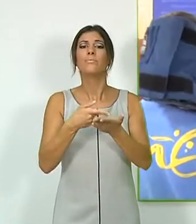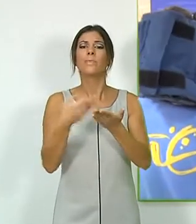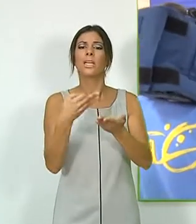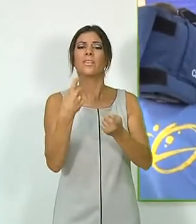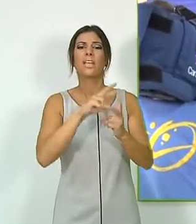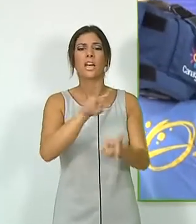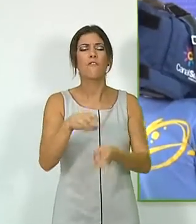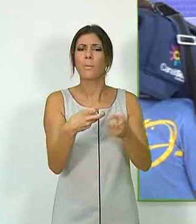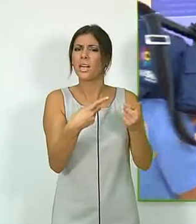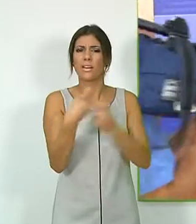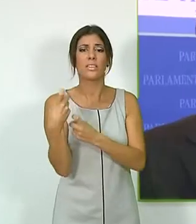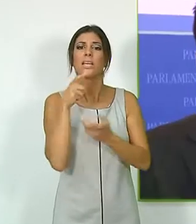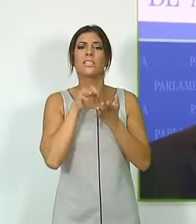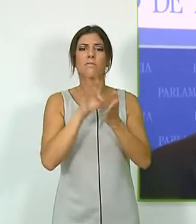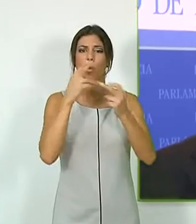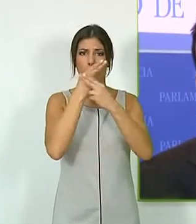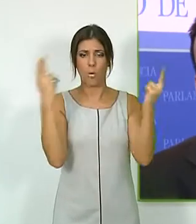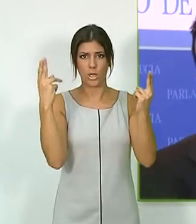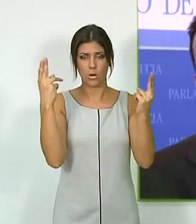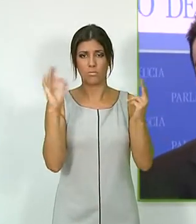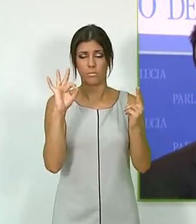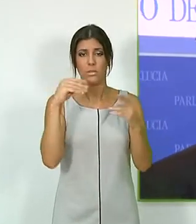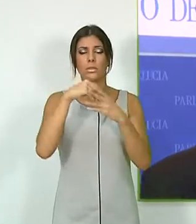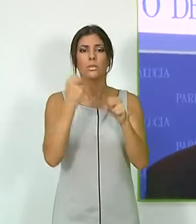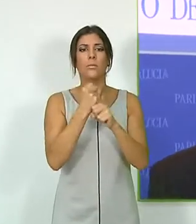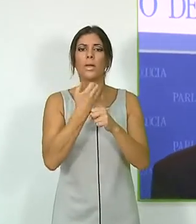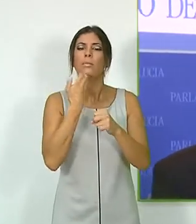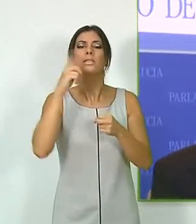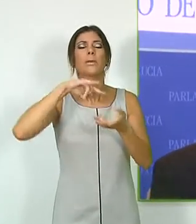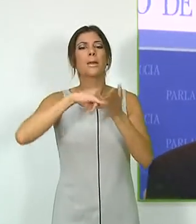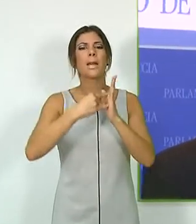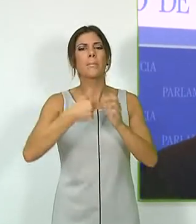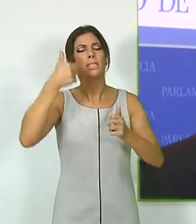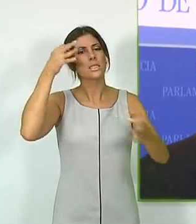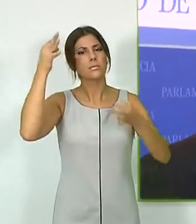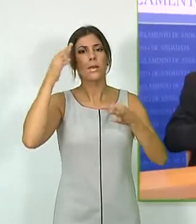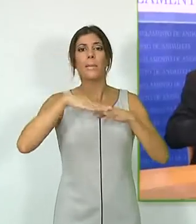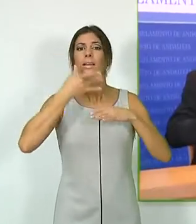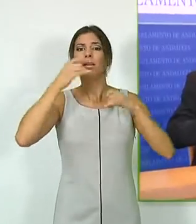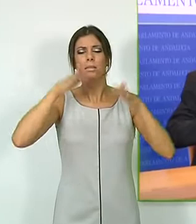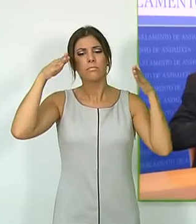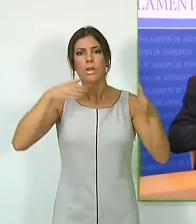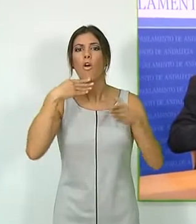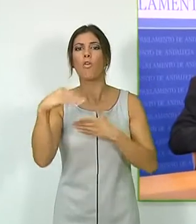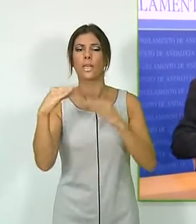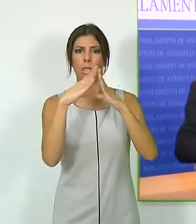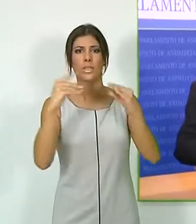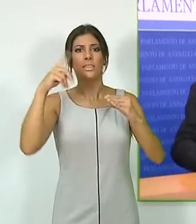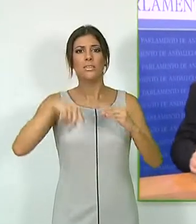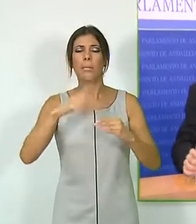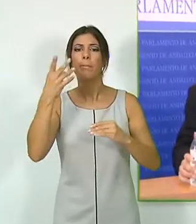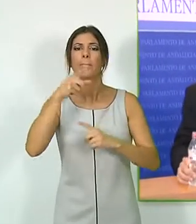proponen que se realicen reformas necesarias del Servicio Público de Empleo, así como planes específicos para jóvenes andaluces